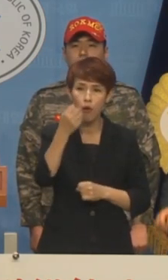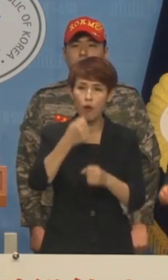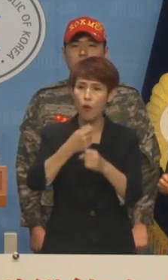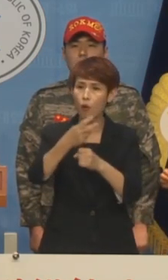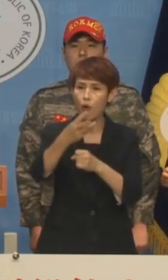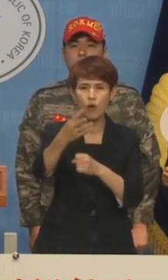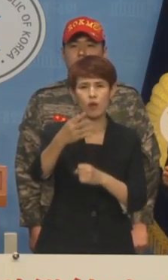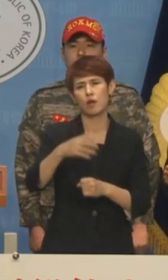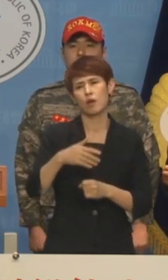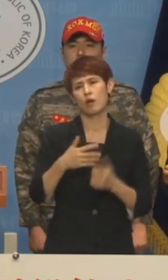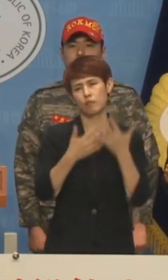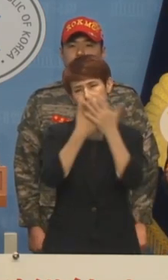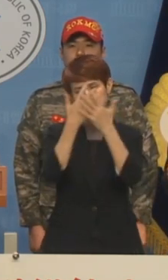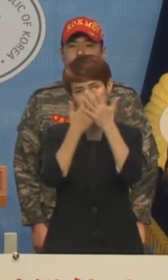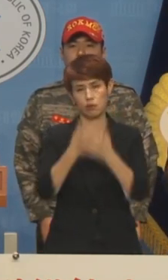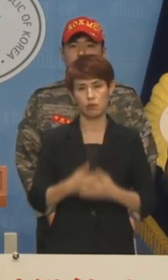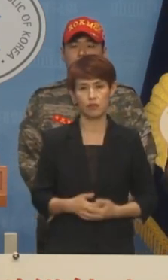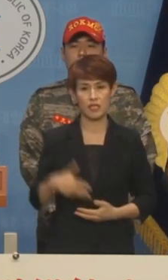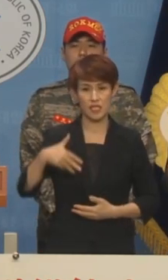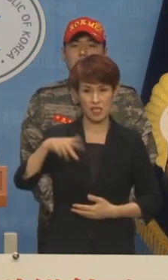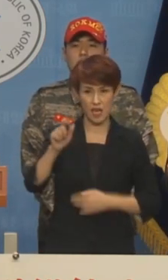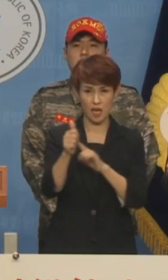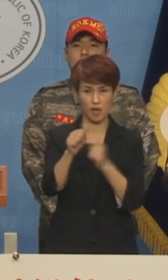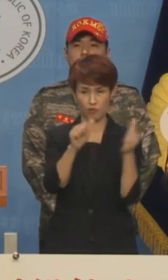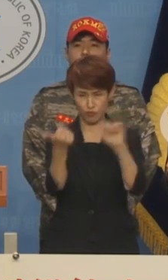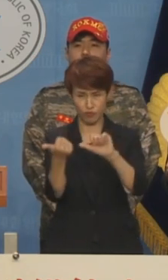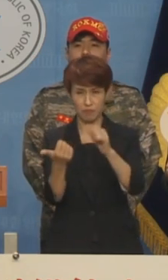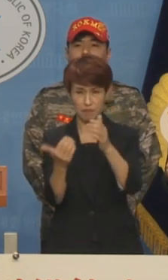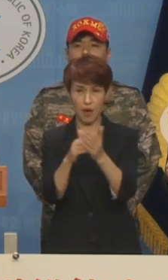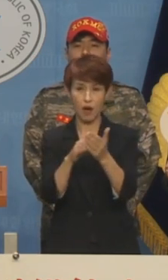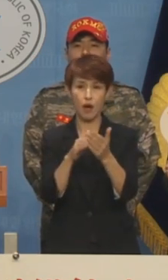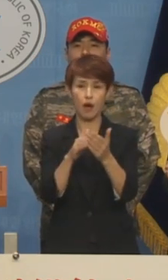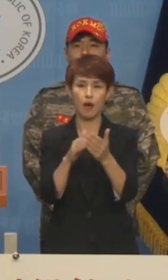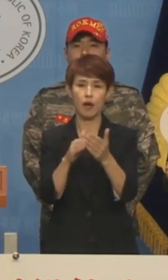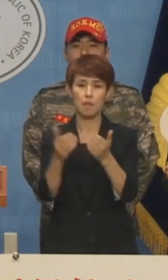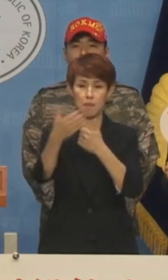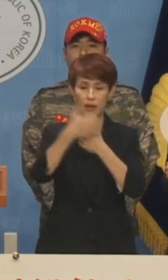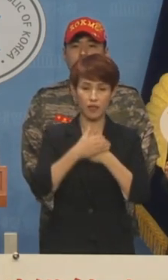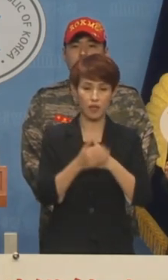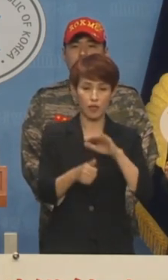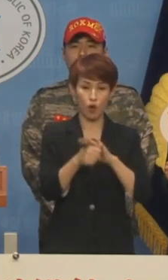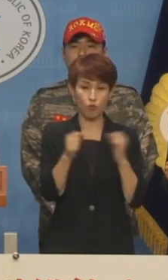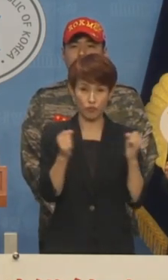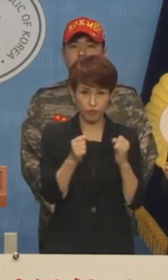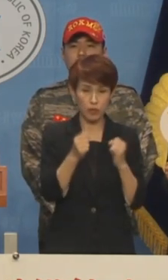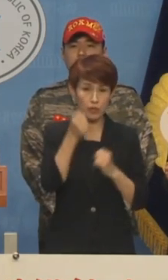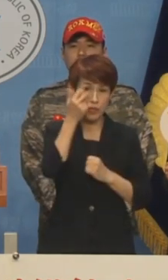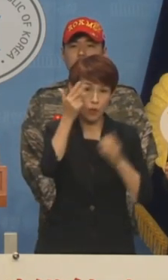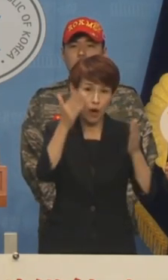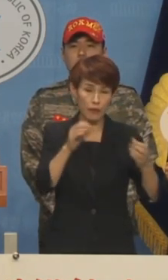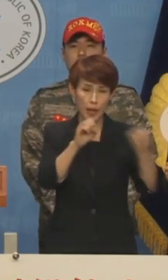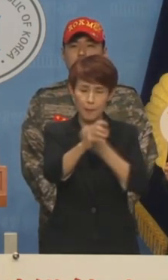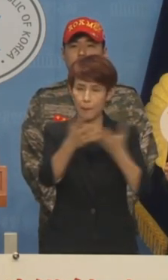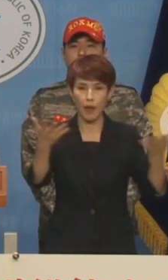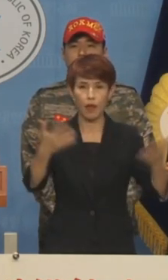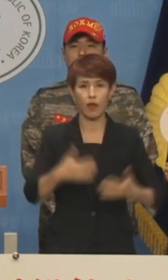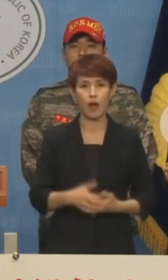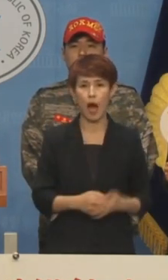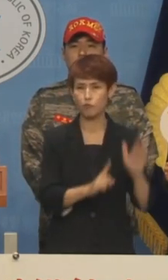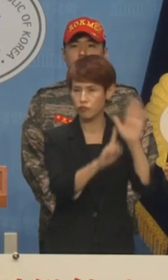끌지 알 수가 없습니다. 최해병 순직 사건을 이첩받은 경북경찰청은 7개월 넘게 감감무소식입니다. 이에 반해